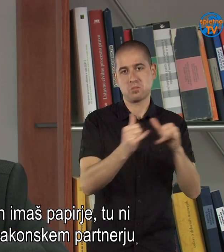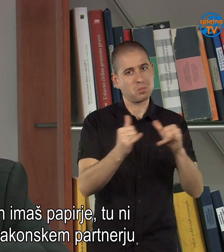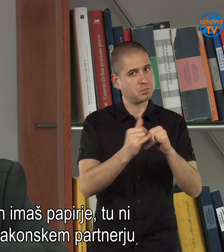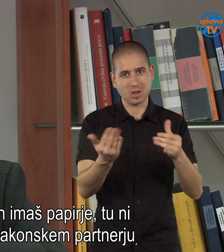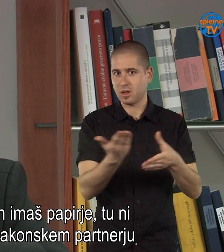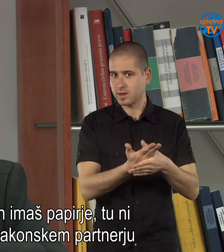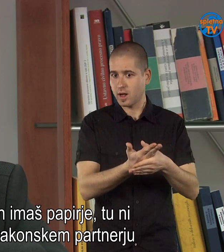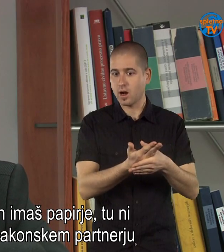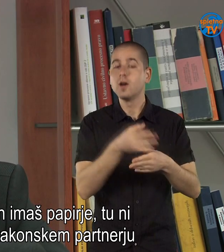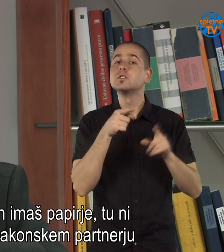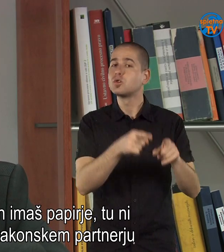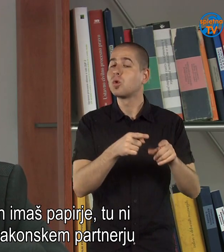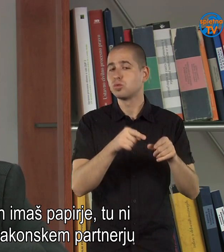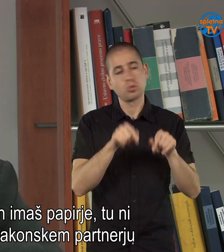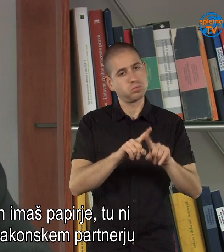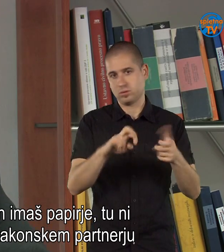papirje,